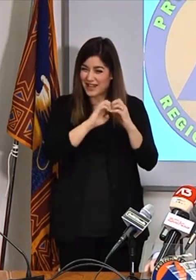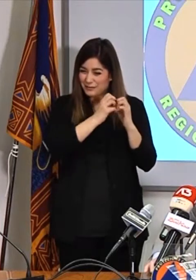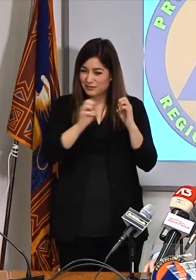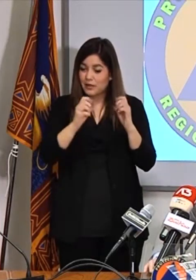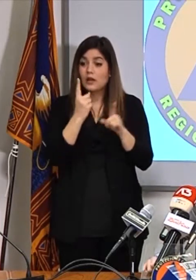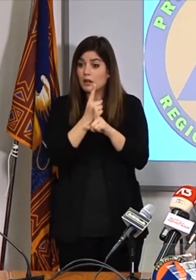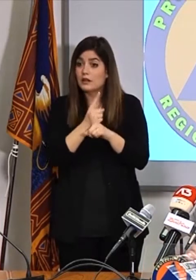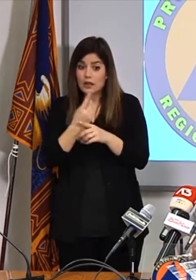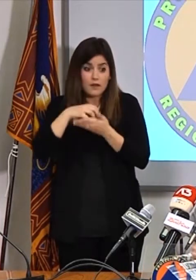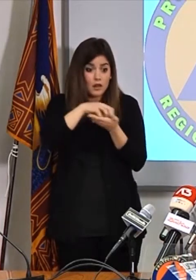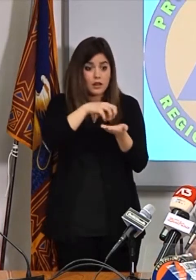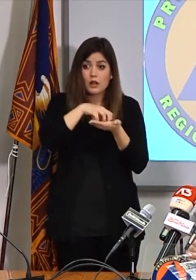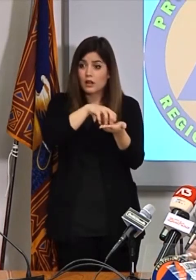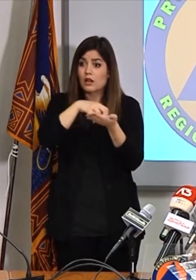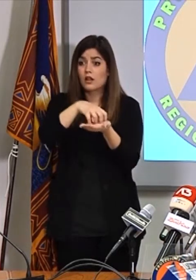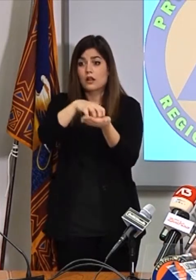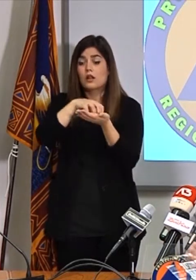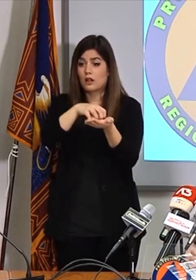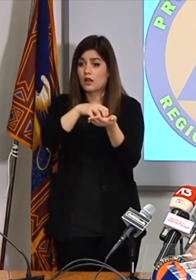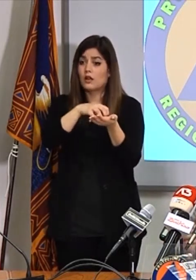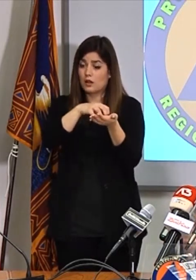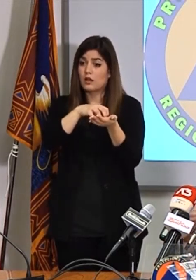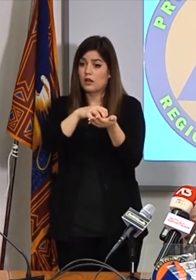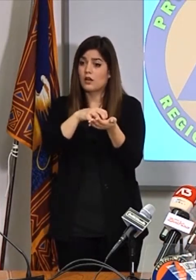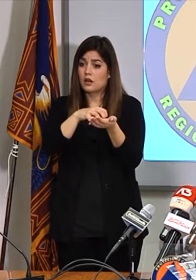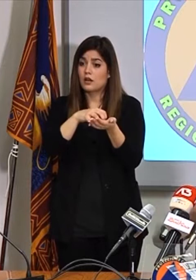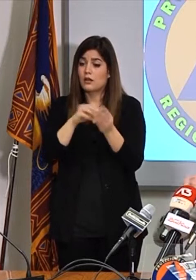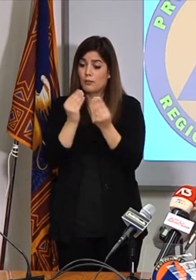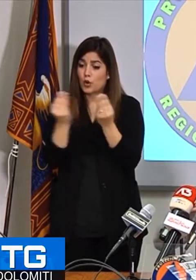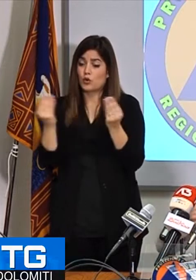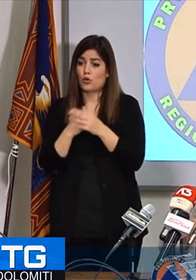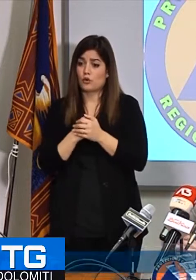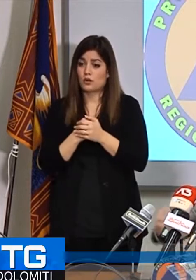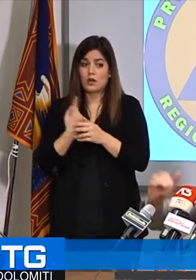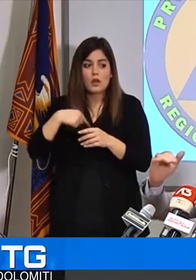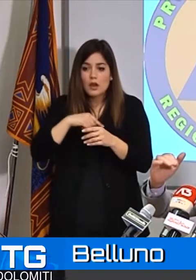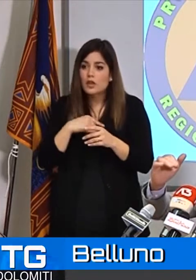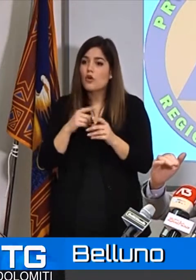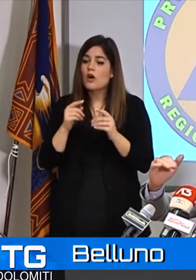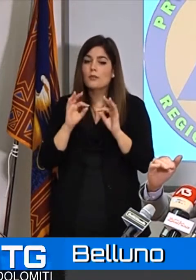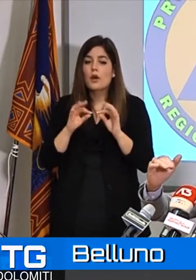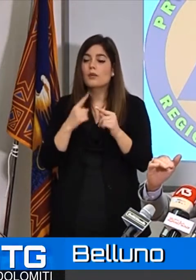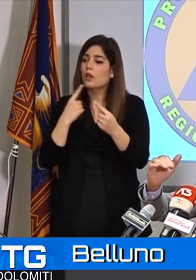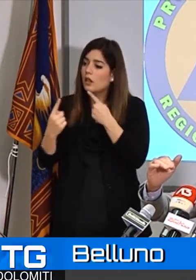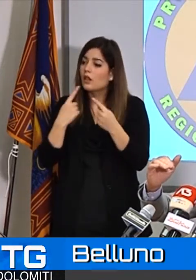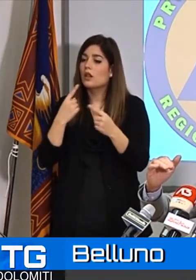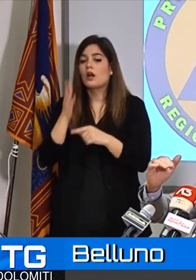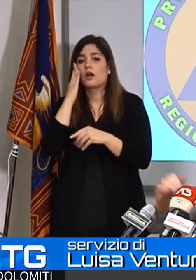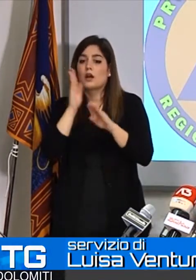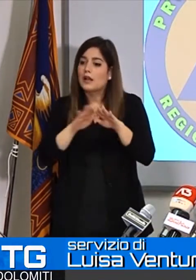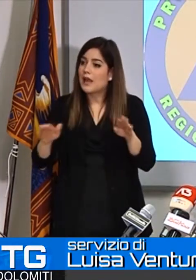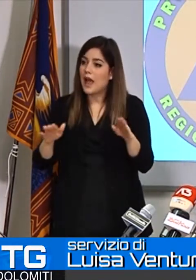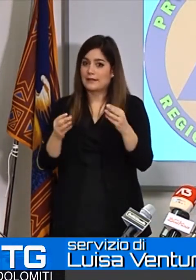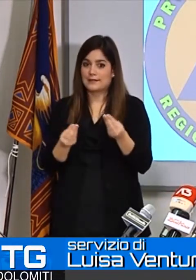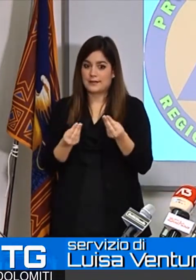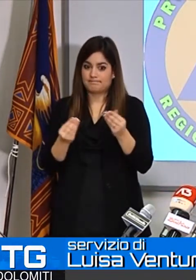Abbiamo voluto approvare comunque le linee guida per l'apertura delle piste di sci, lo ha annunciato stamane nel consueto punto stampa di Marghera